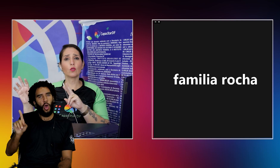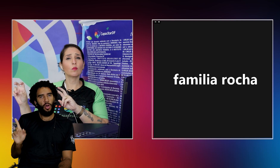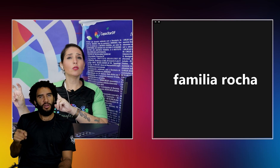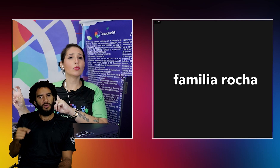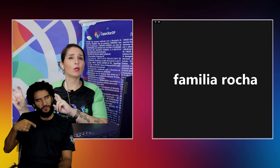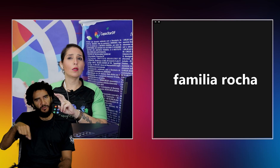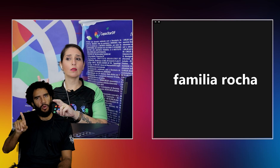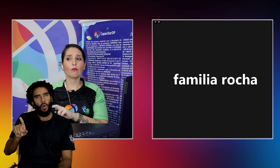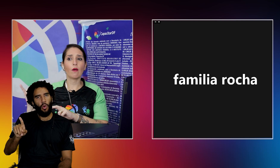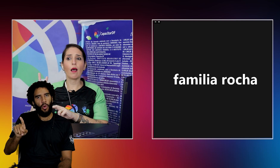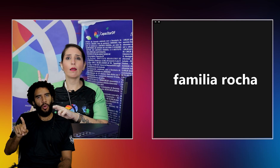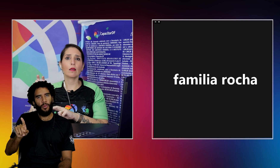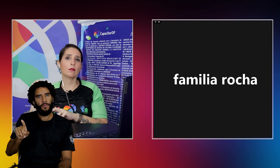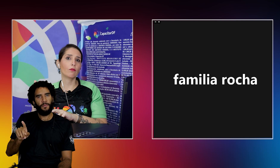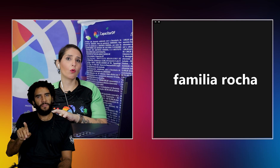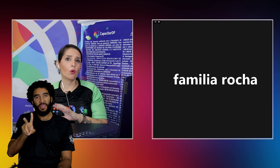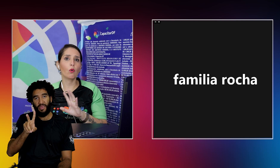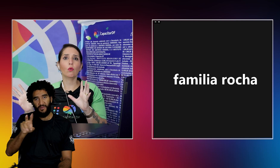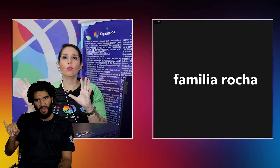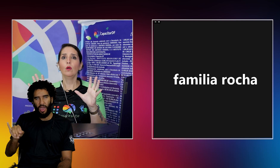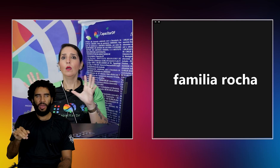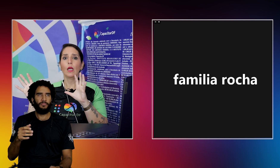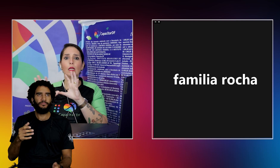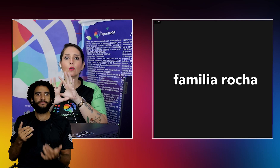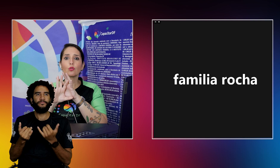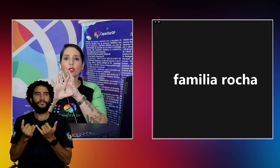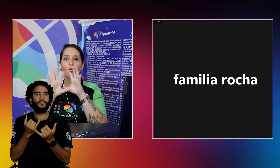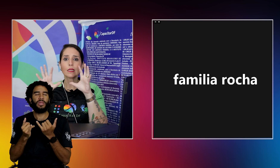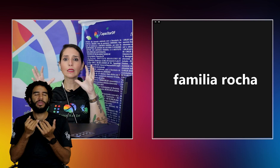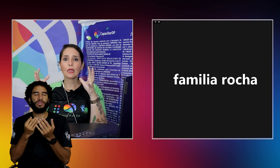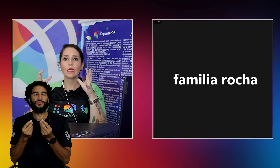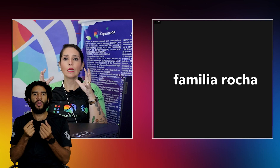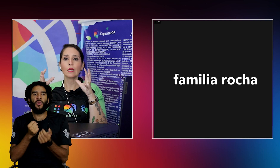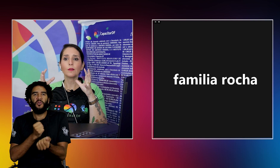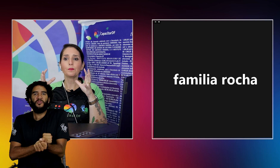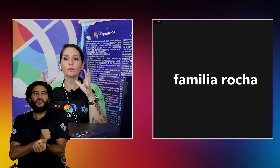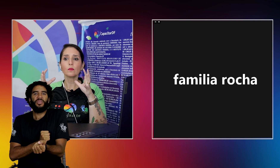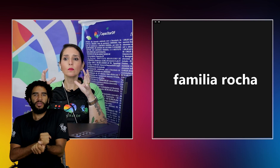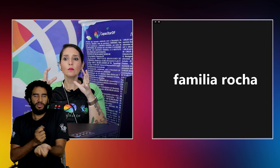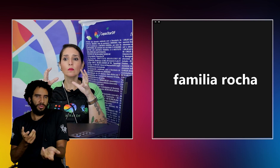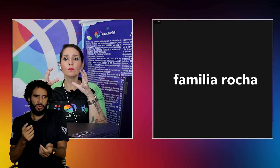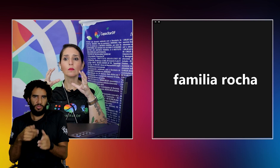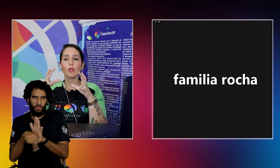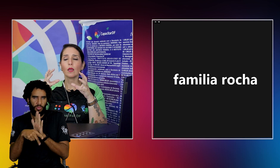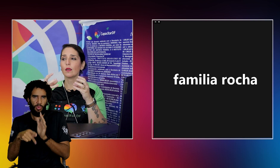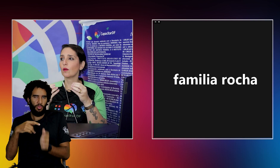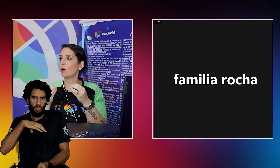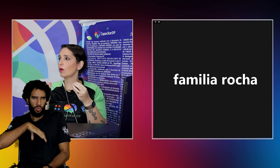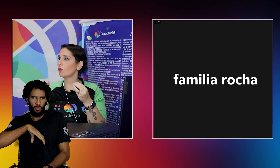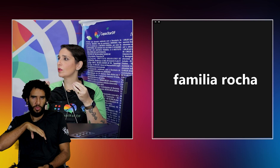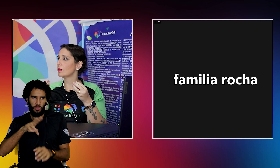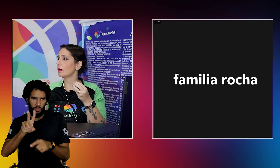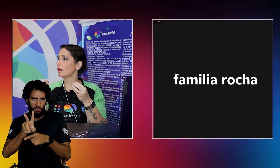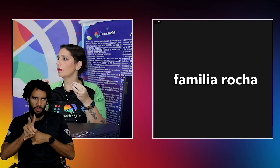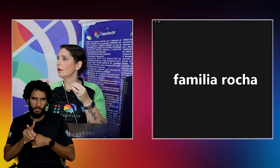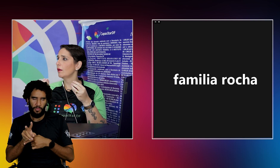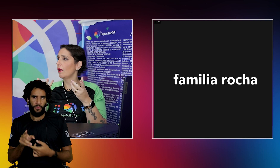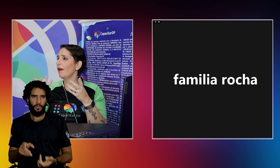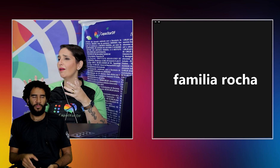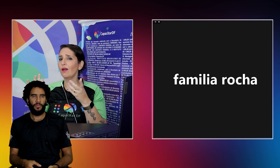como se fosse uma Entendi. gíria, esse vai, esse vou. Ele não chega a ser, como que eu vou